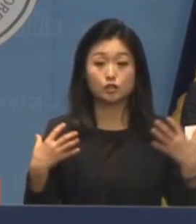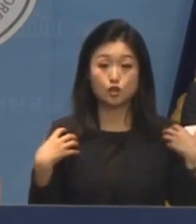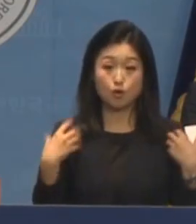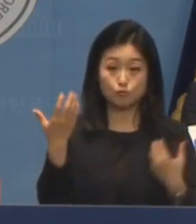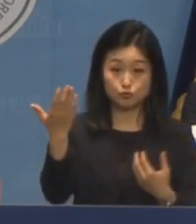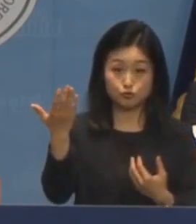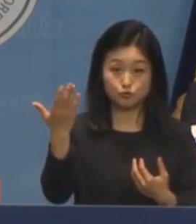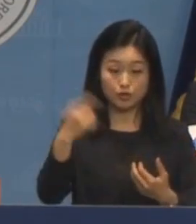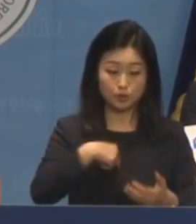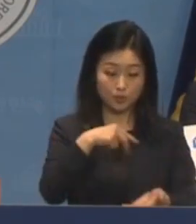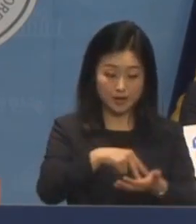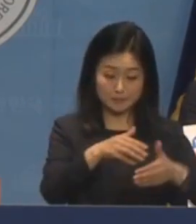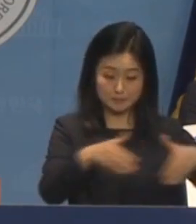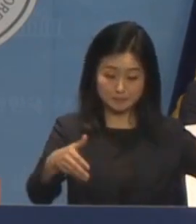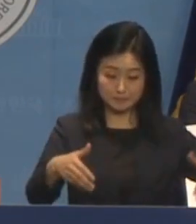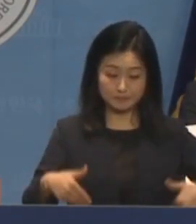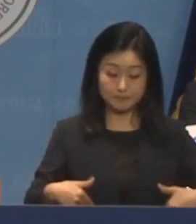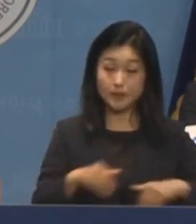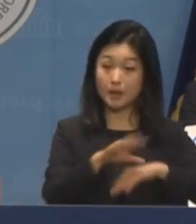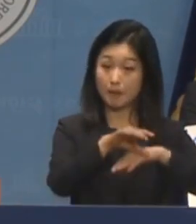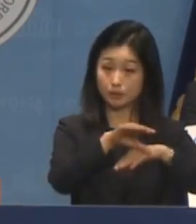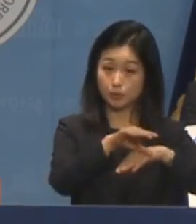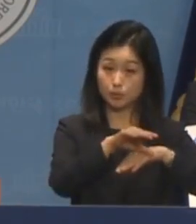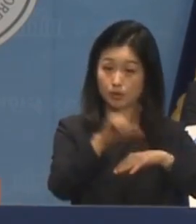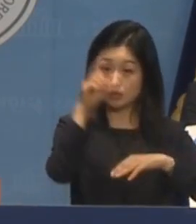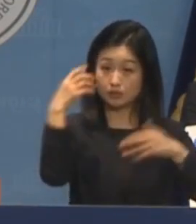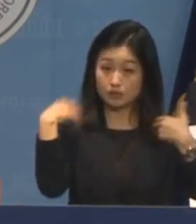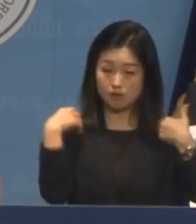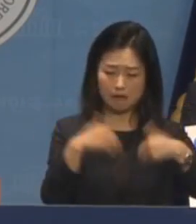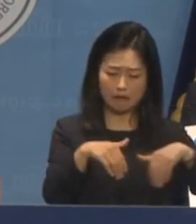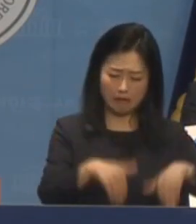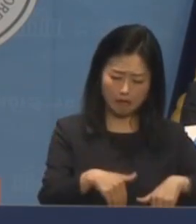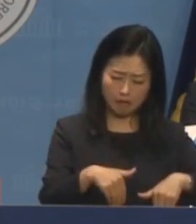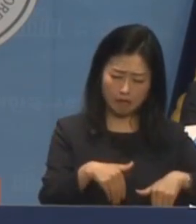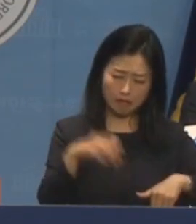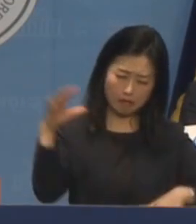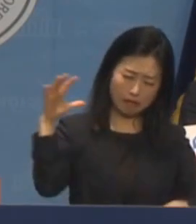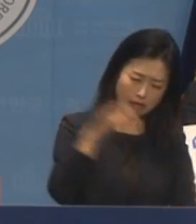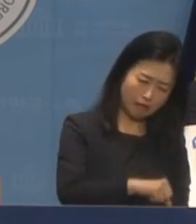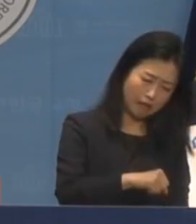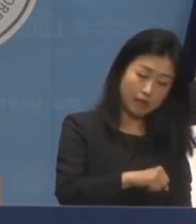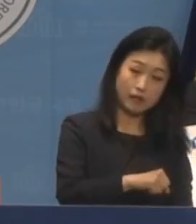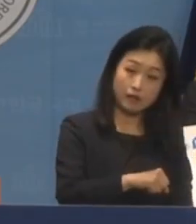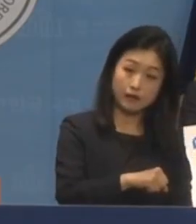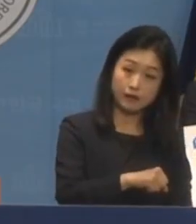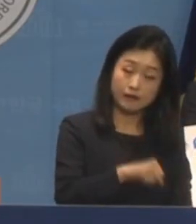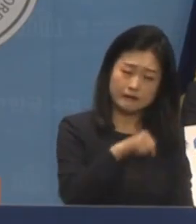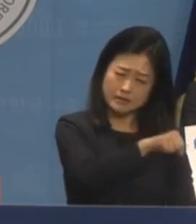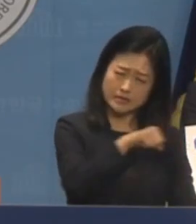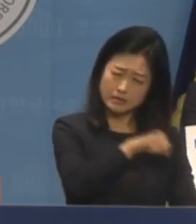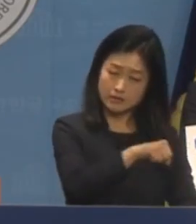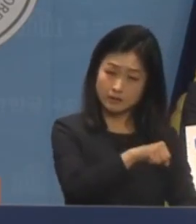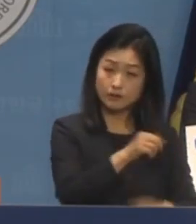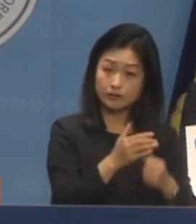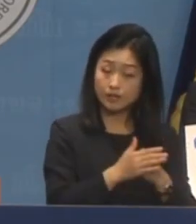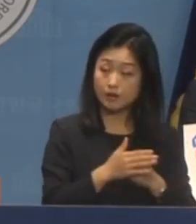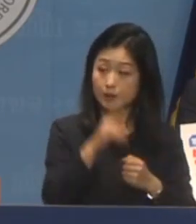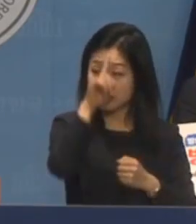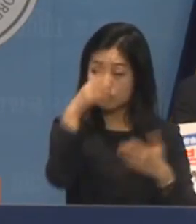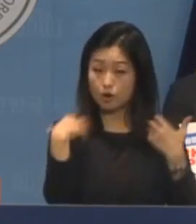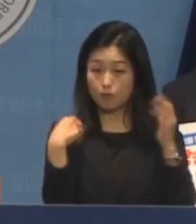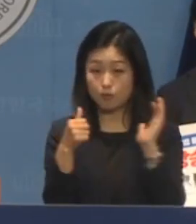정부로부터의 독립성이 생명인 방송을 정권의 하수인으로 장악하는 것입니다. 이를 위해 정권